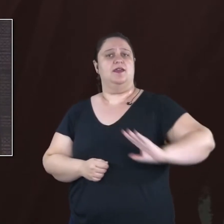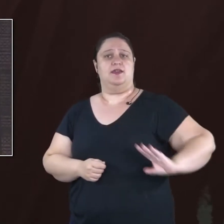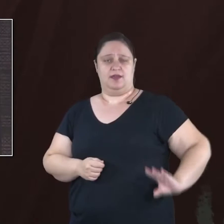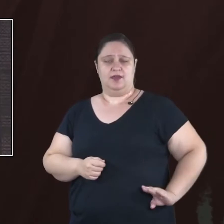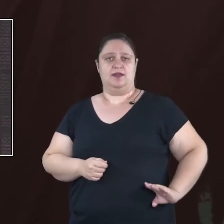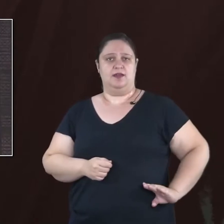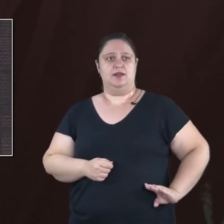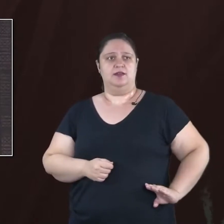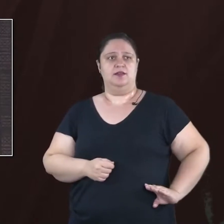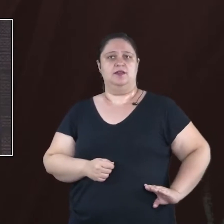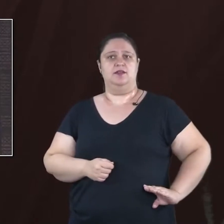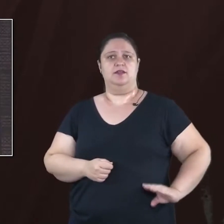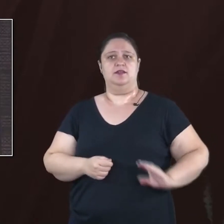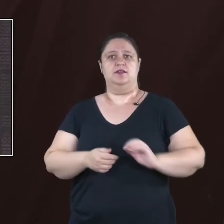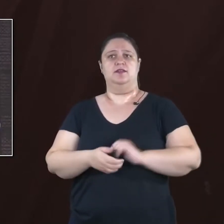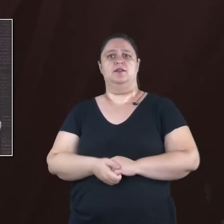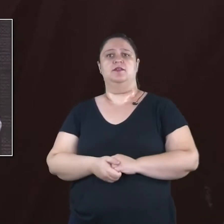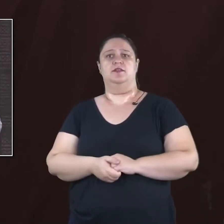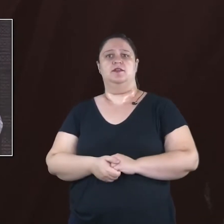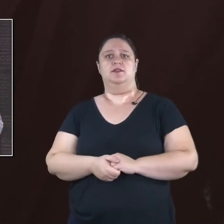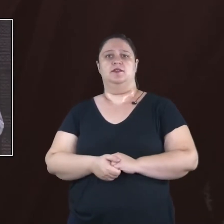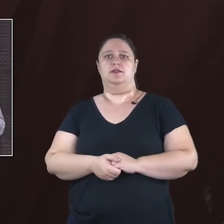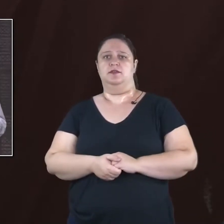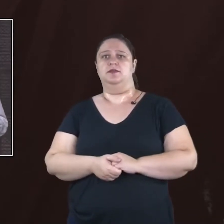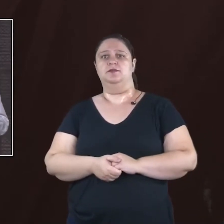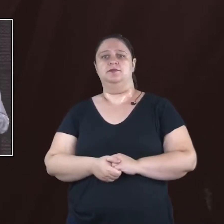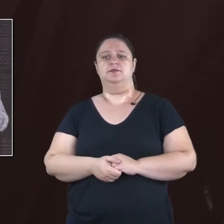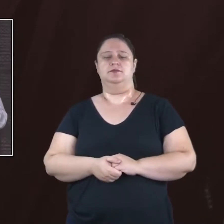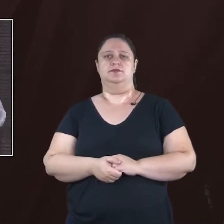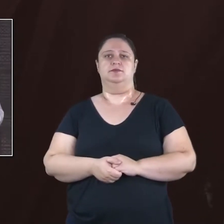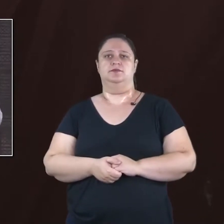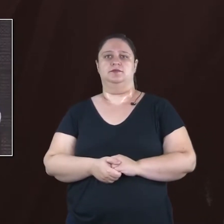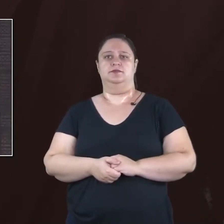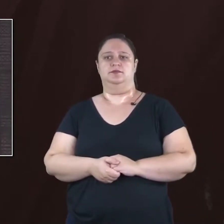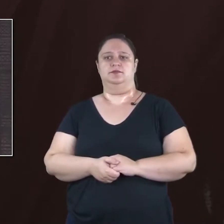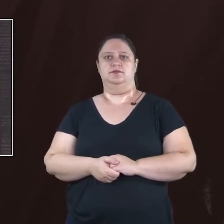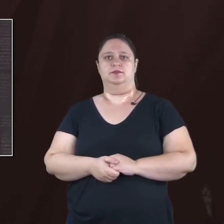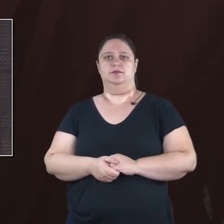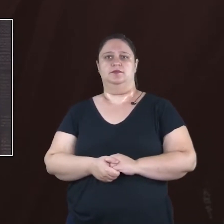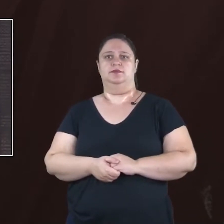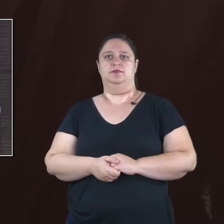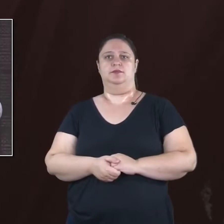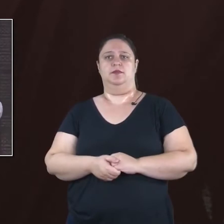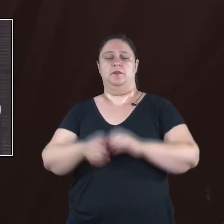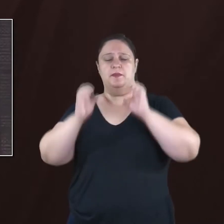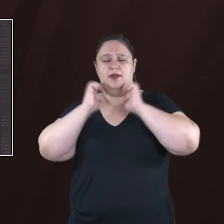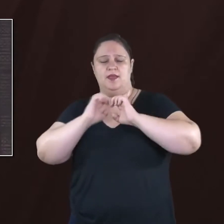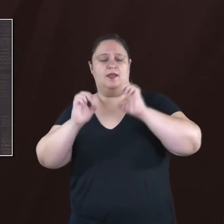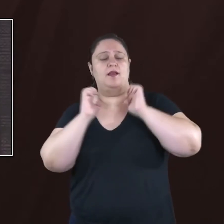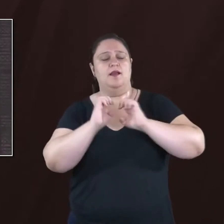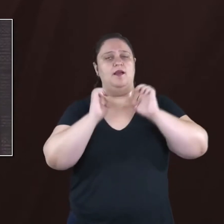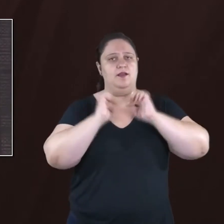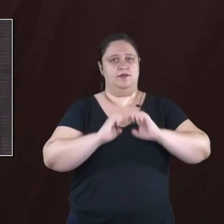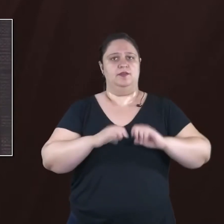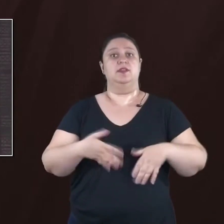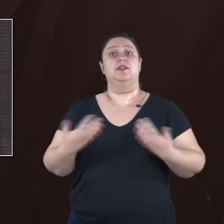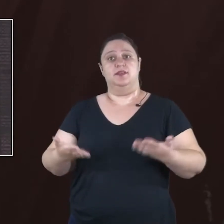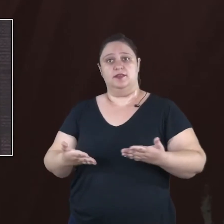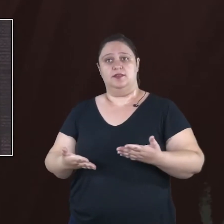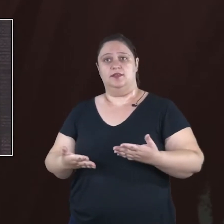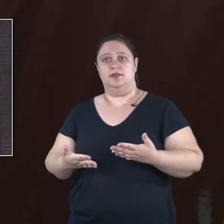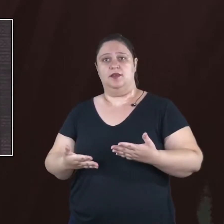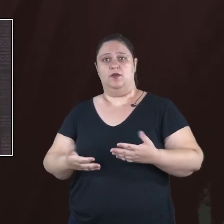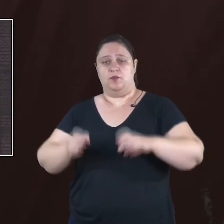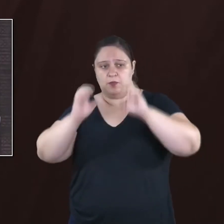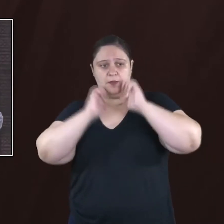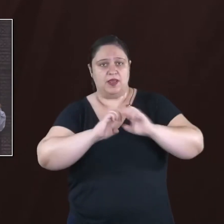pregavam a palavra em Cristo. É em Cristo que eles falavam na presença de Deus.